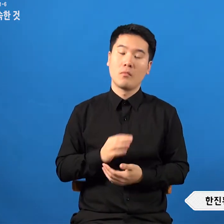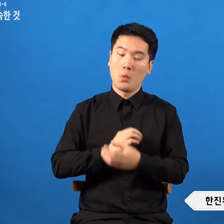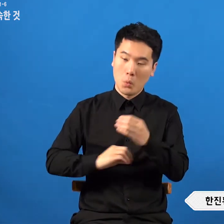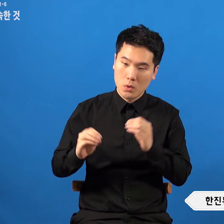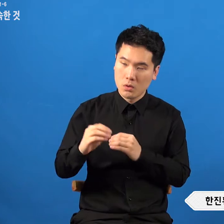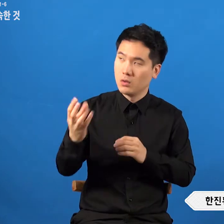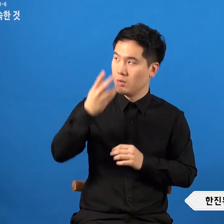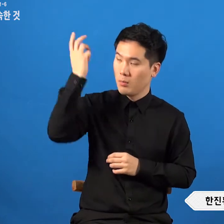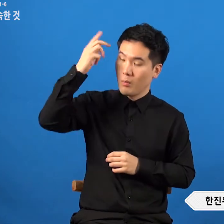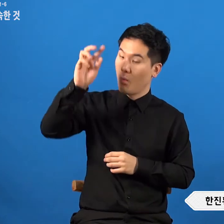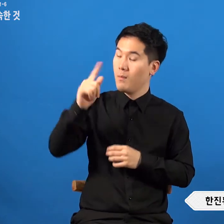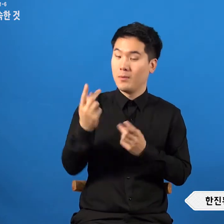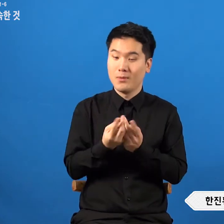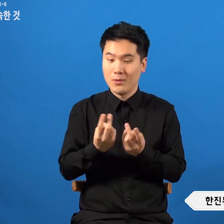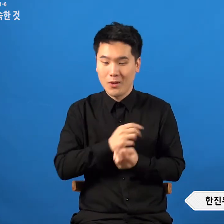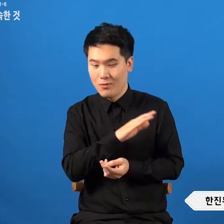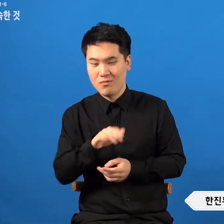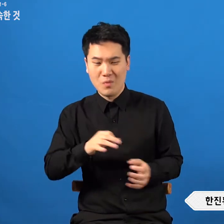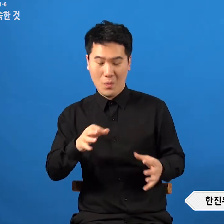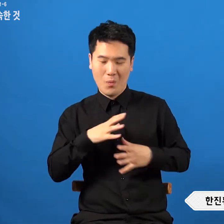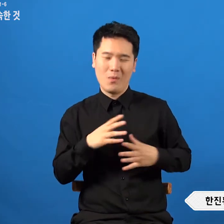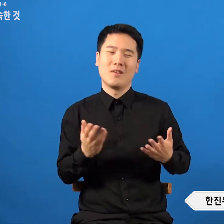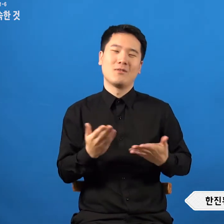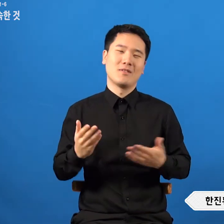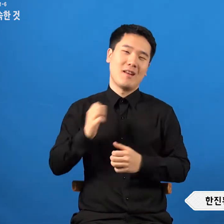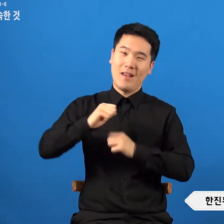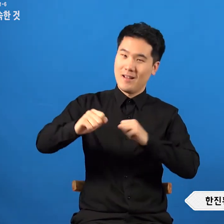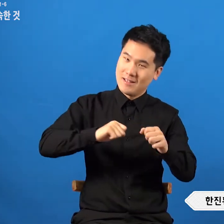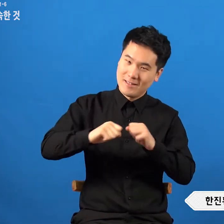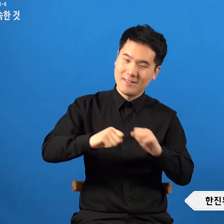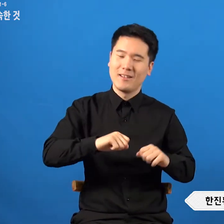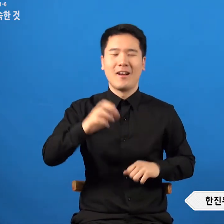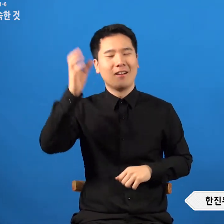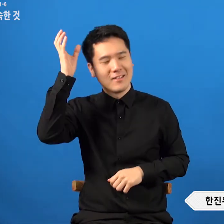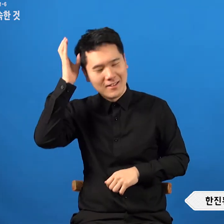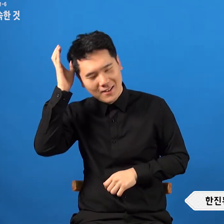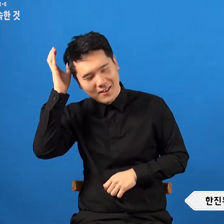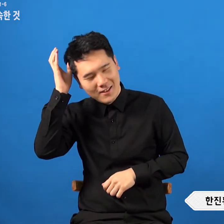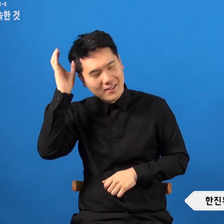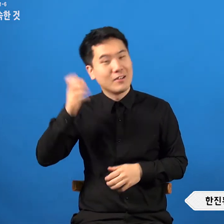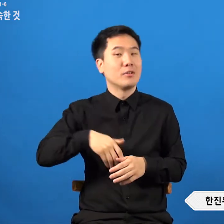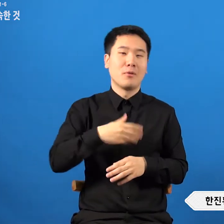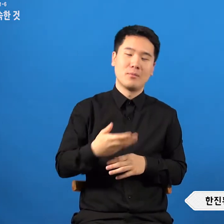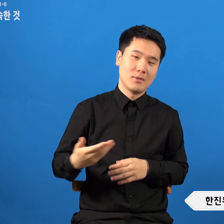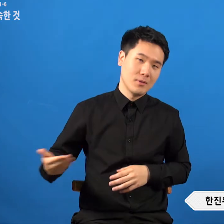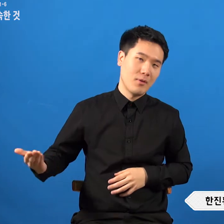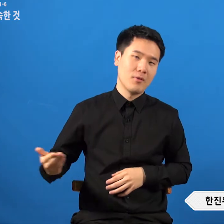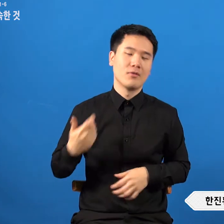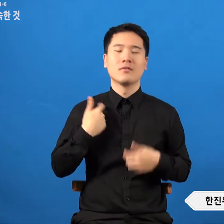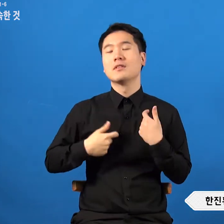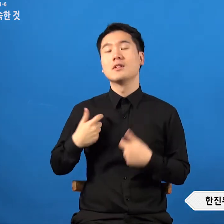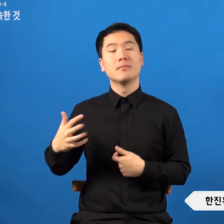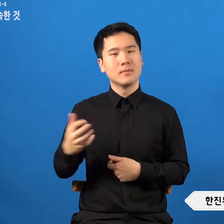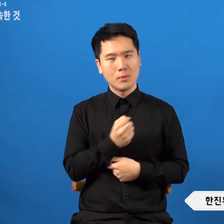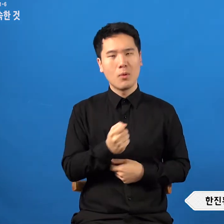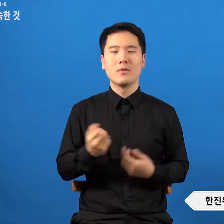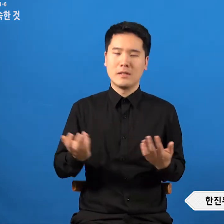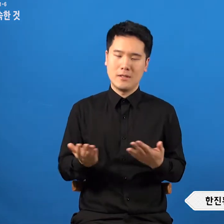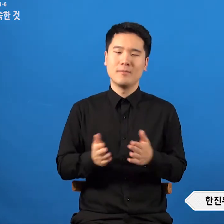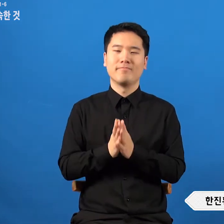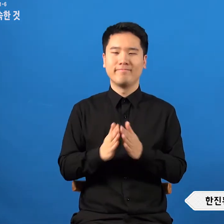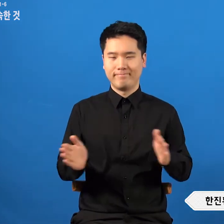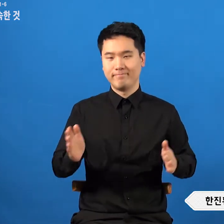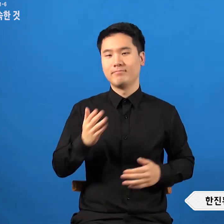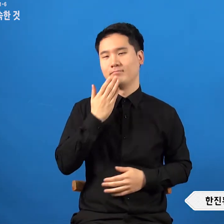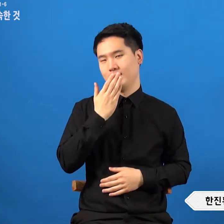어떻게 인도하셔서 어떻게 놀라운 일을 행하실지 거기에 대한 기대감이 넘쳐서 그래서 기쁨으로 사역을